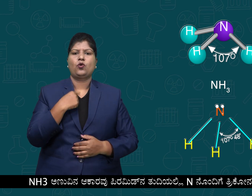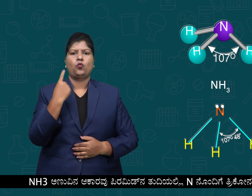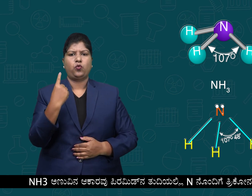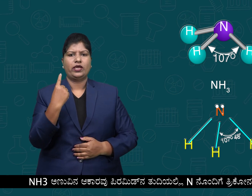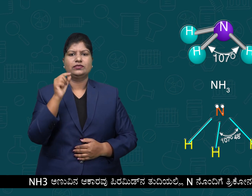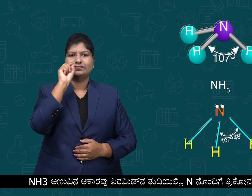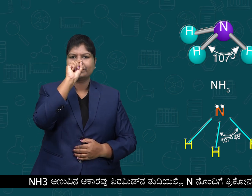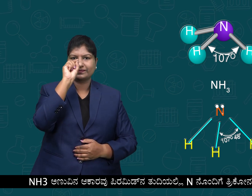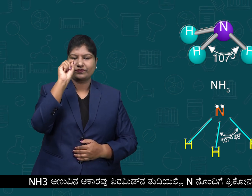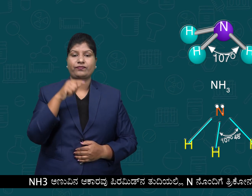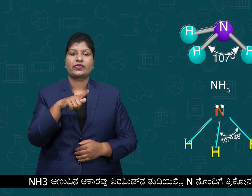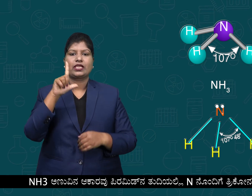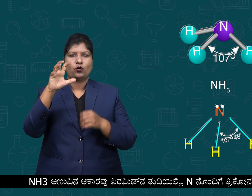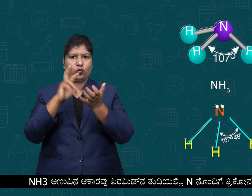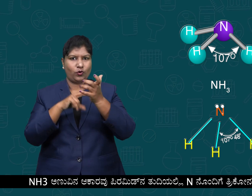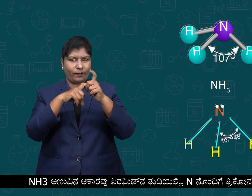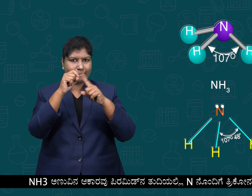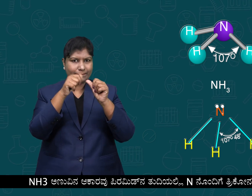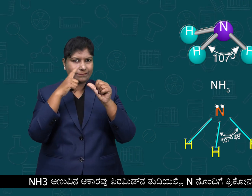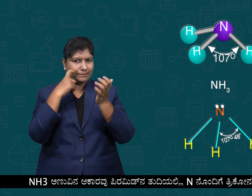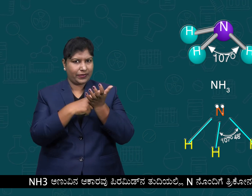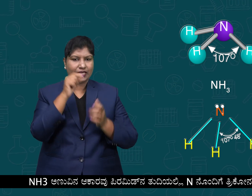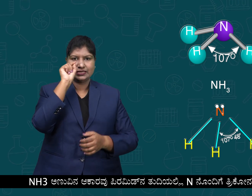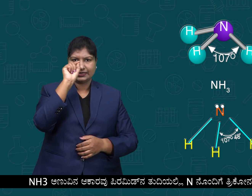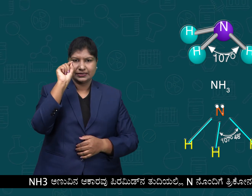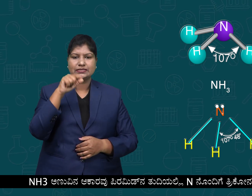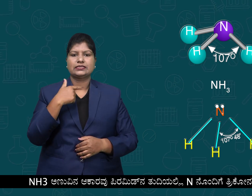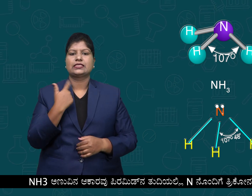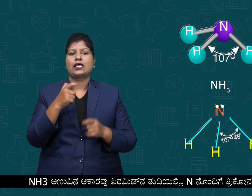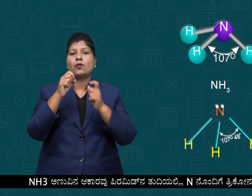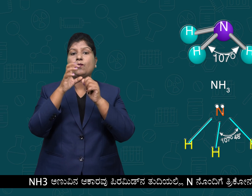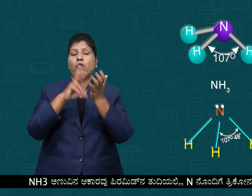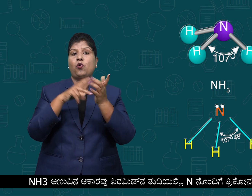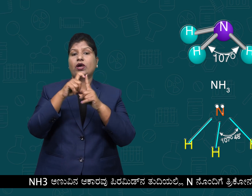ಅಣುವಿನ ಆಕಾರವು ಪಿರಮಿಡ್ನ ತುದಿಯಲ್ಲಿ N ನೊಂದಿಗೆ ತ್ರಿಕೋನ ಪಿರಮಿಡ್ ಆಗಿದೆ.